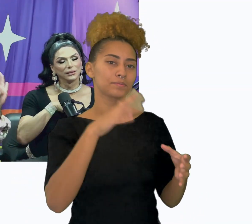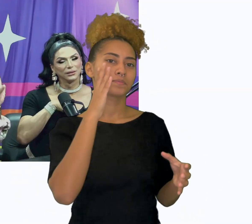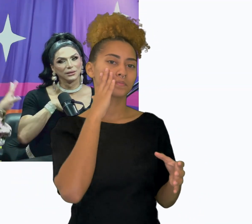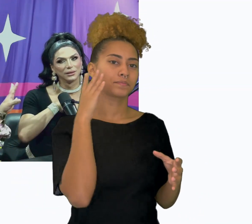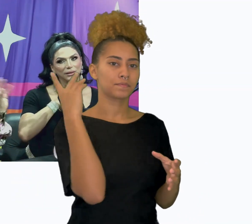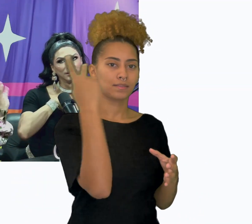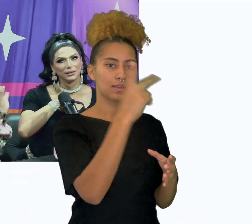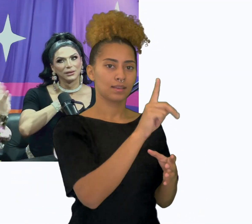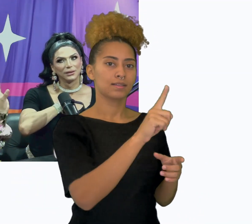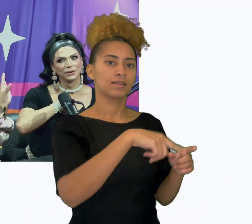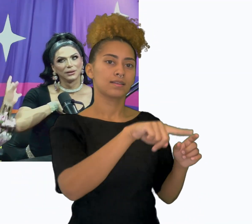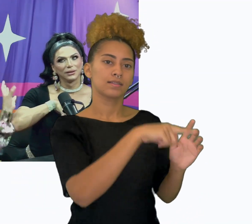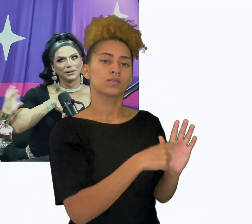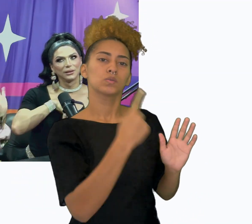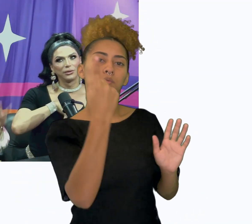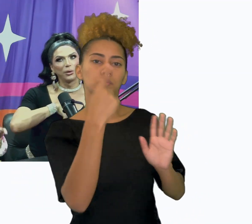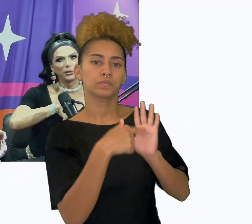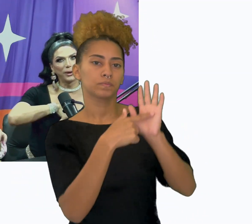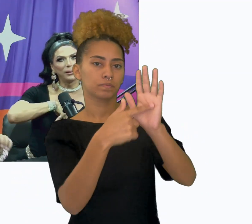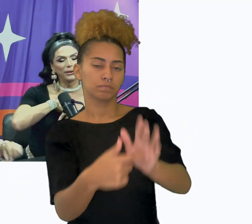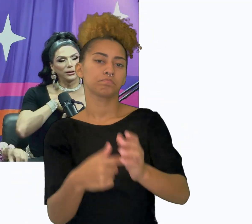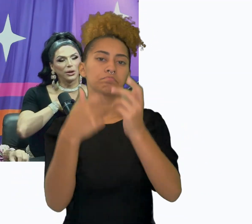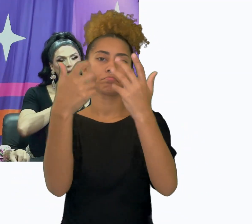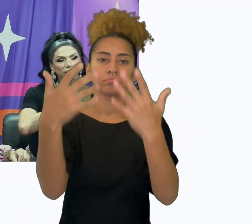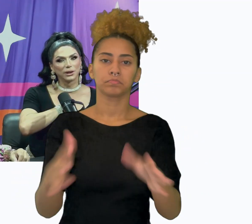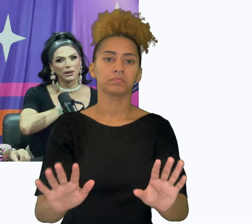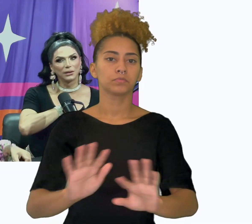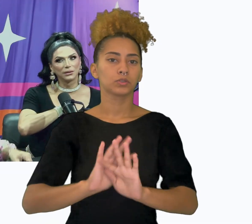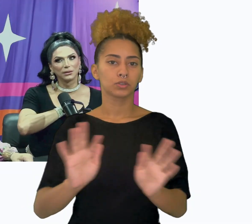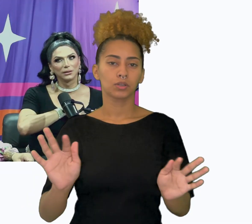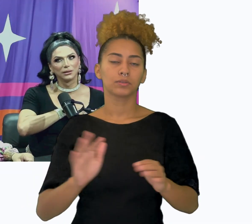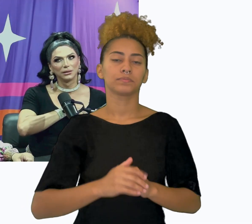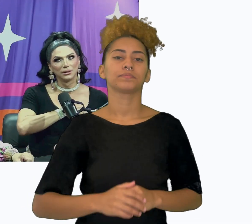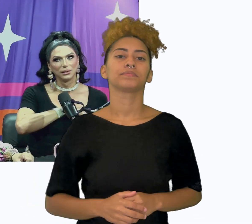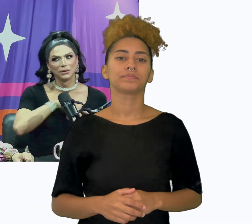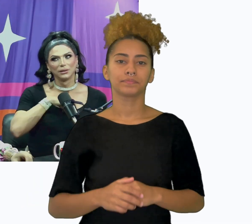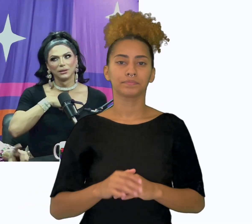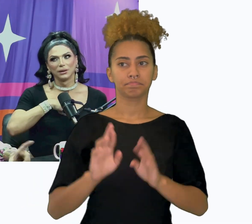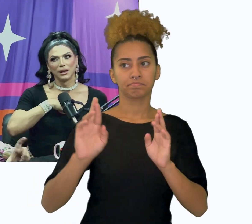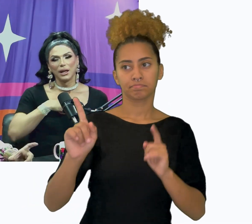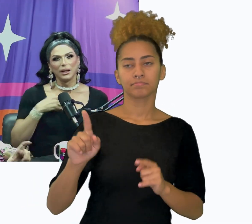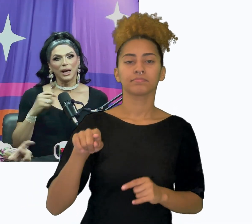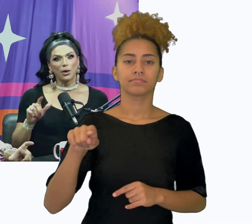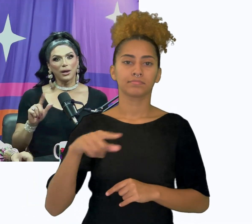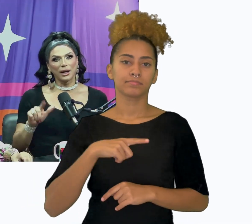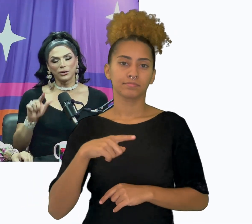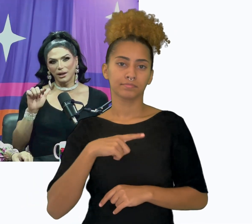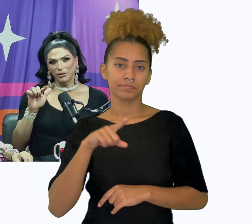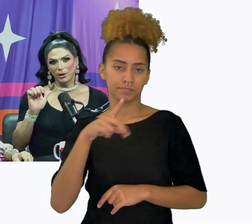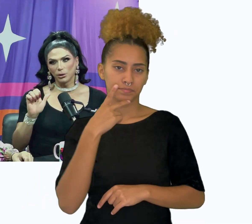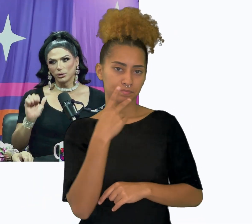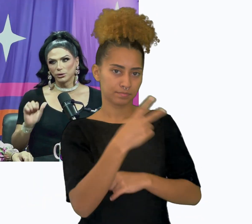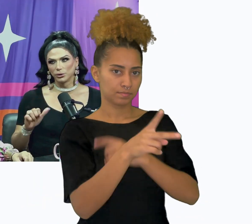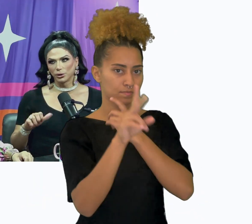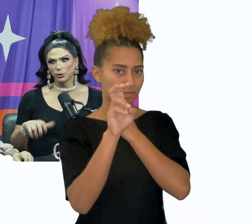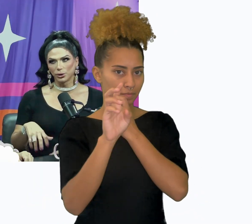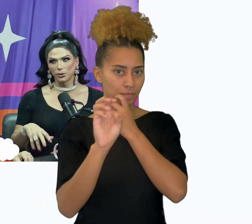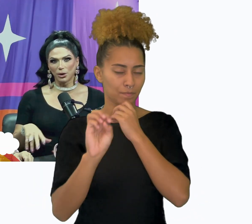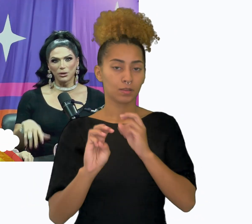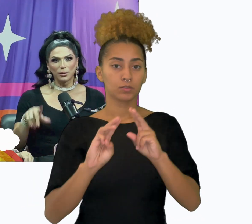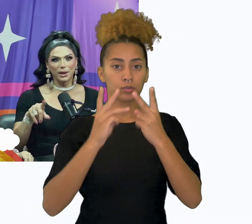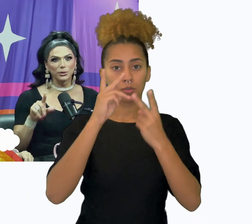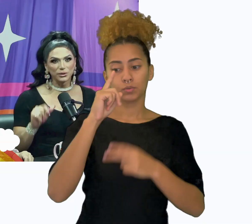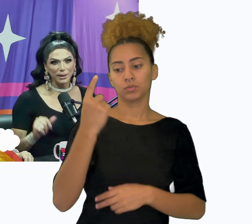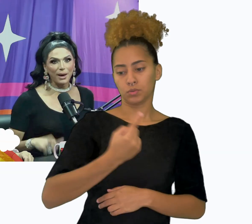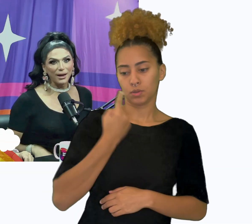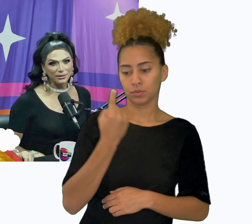história delas. Elas levaram Sim. um Foi espetáculo um pra dentro da experimento casa. nosso, né? Né? Interessante. Então a diferença eu acho que é E agora, quando ela falou do show solos, eu